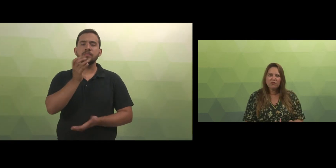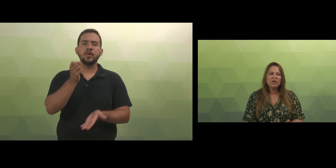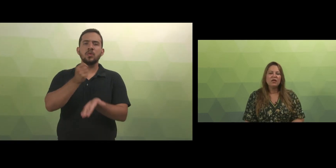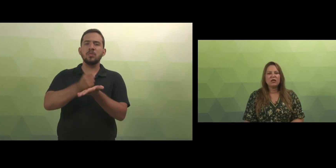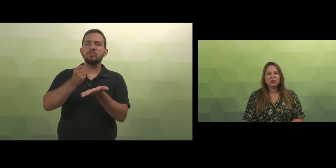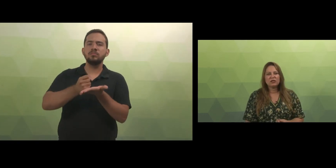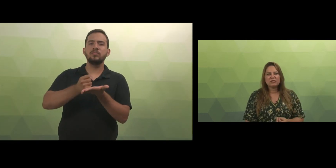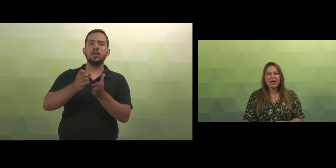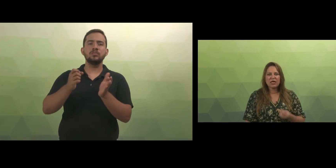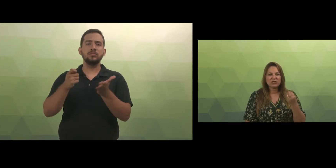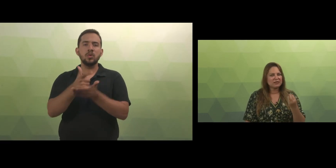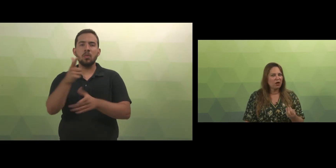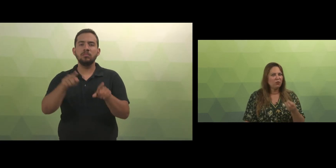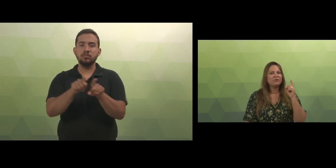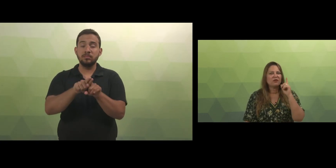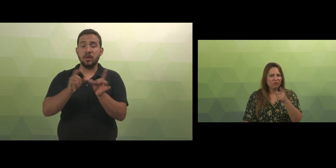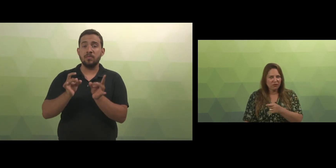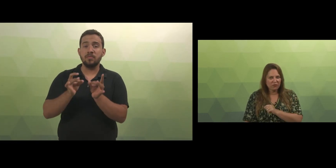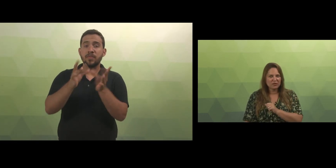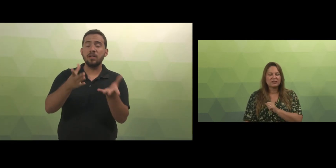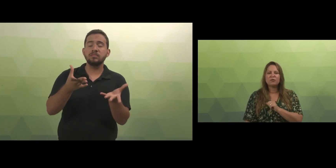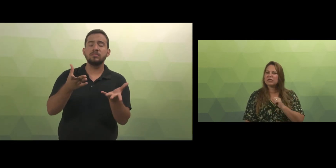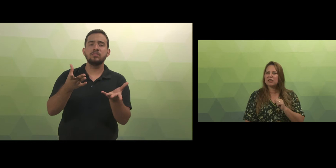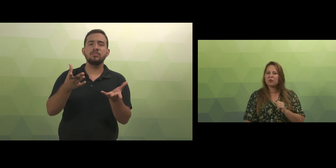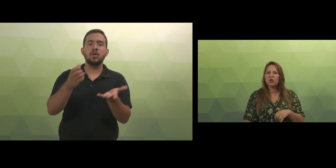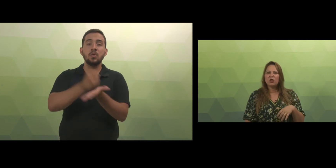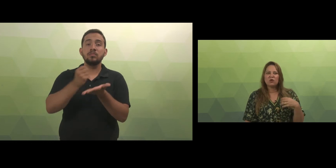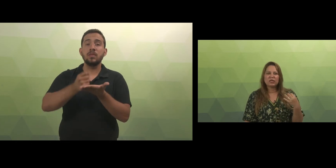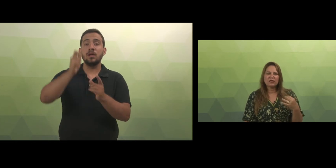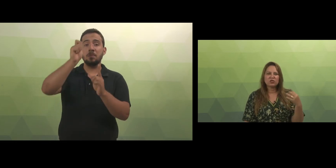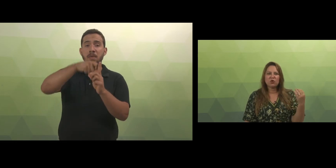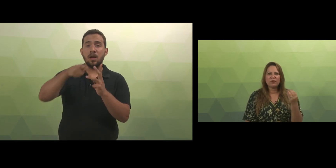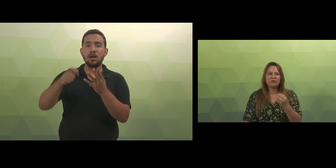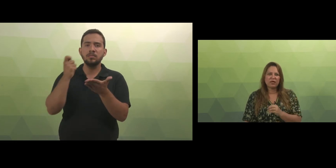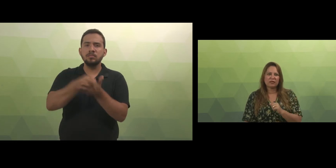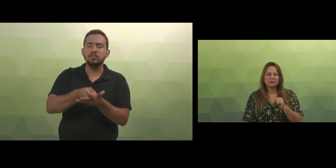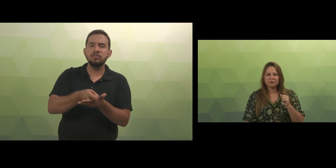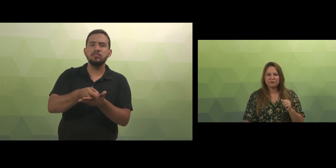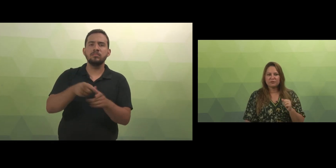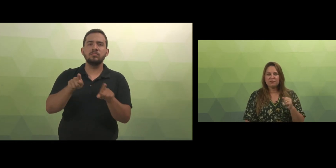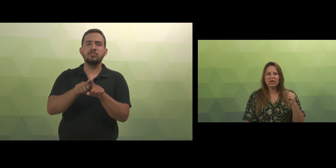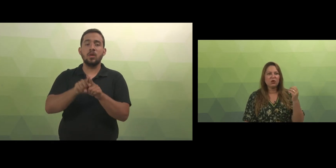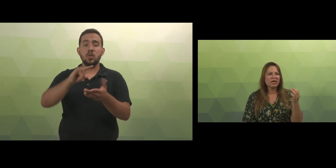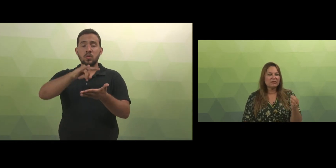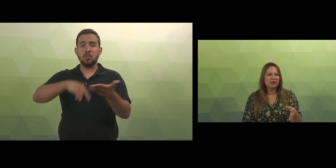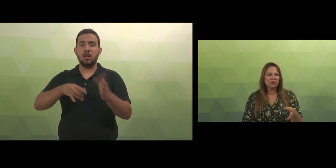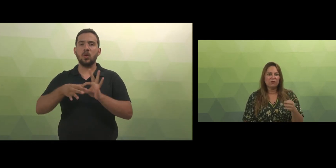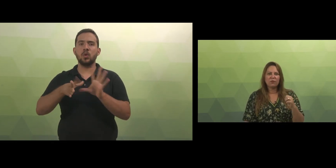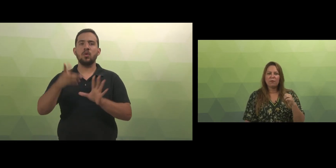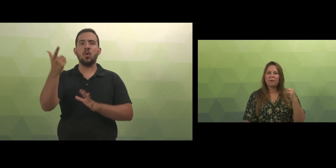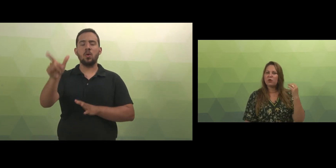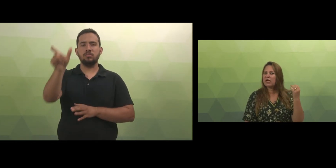aperfeiçoam enquanto as partes estão vivas. Por exemplo, contratos de compra e venda,